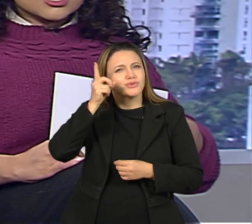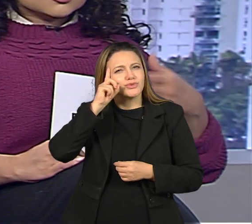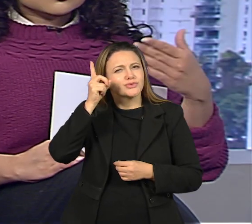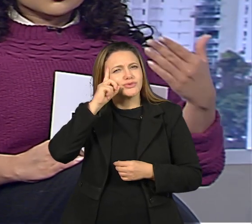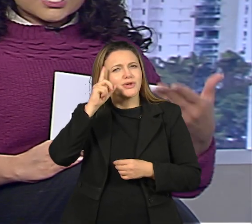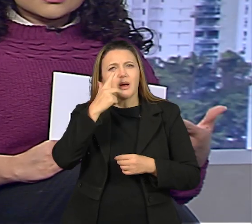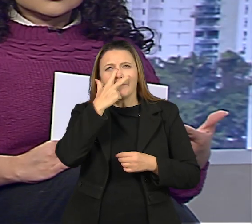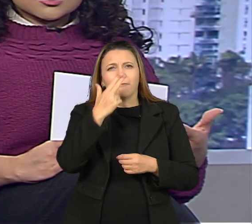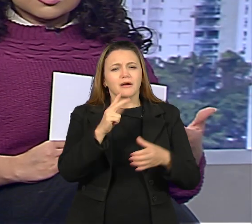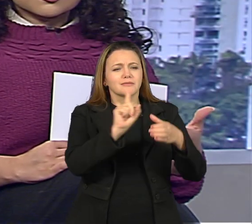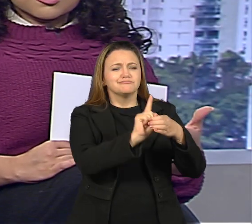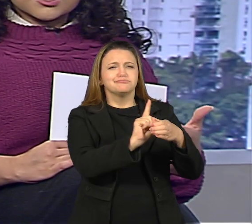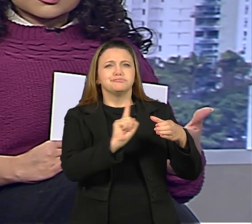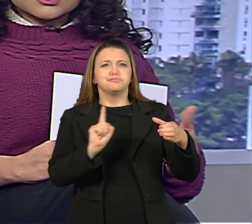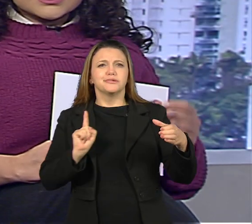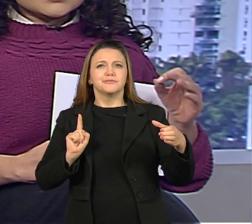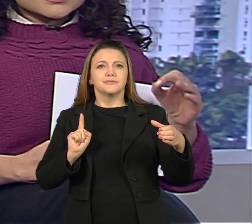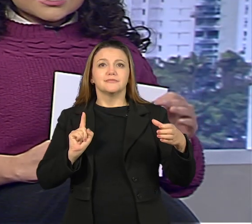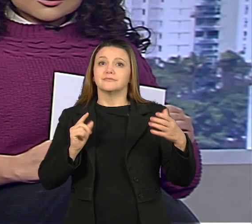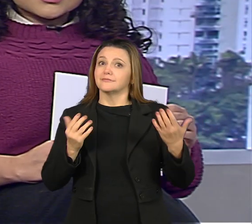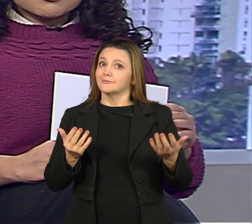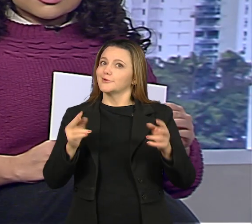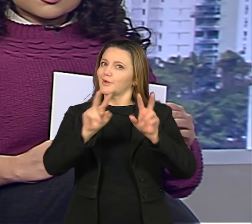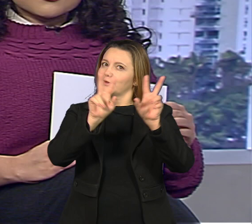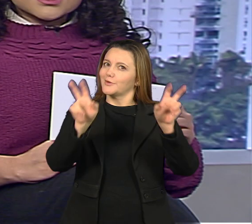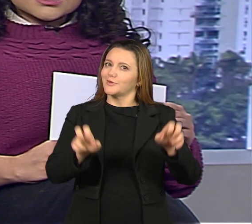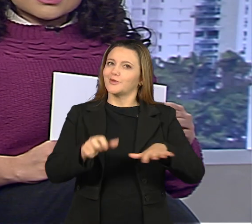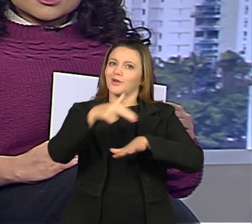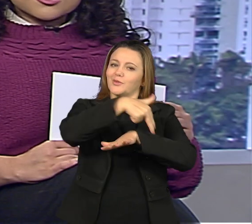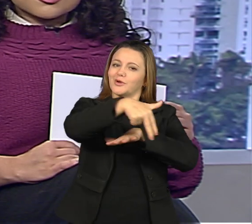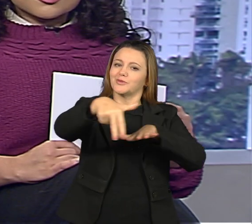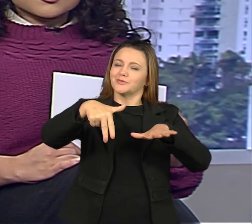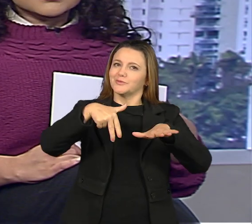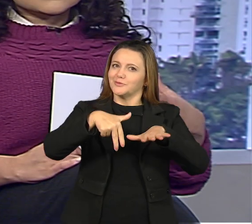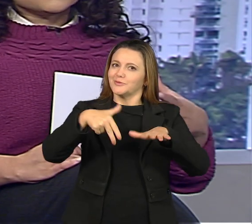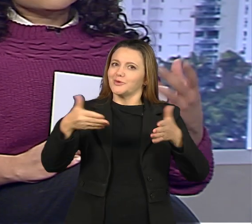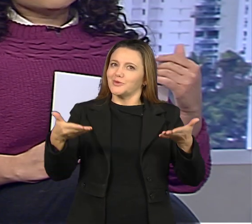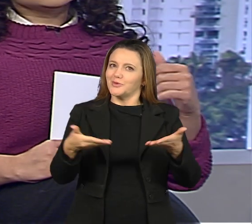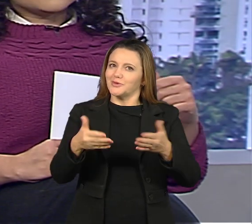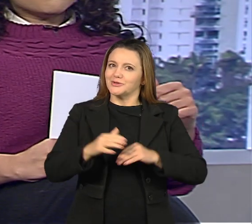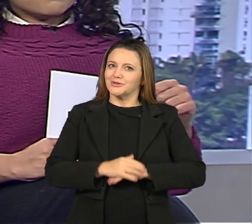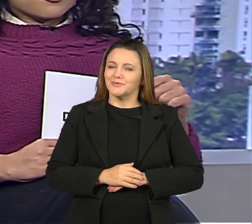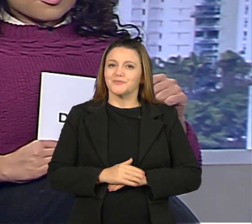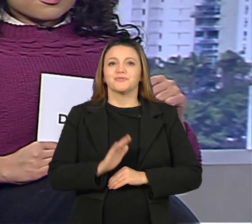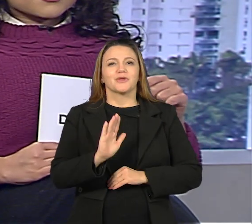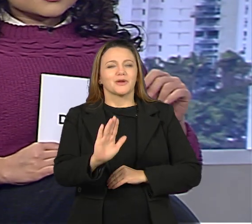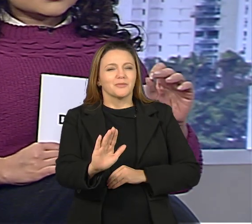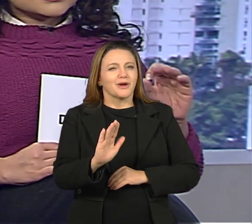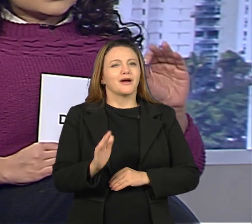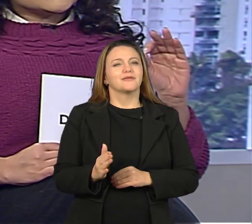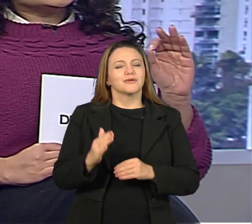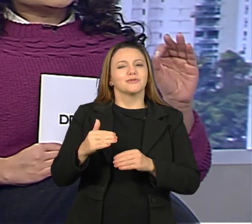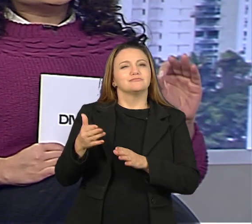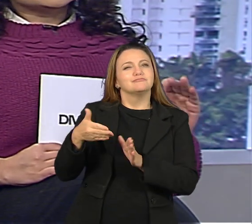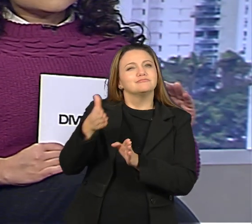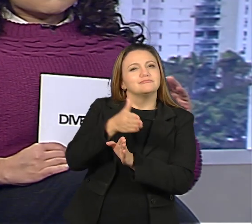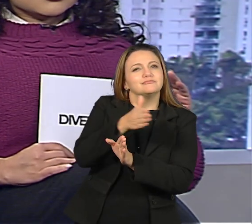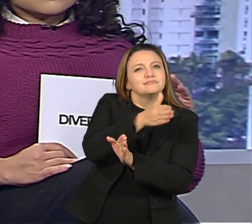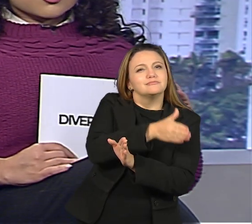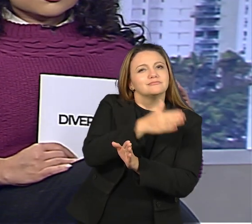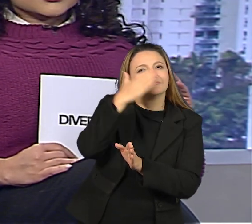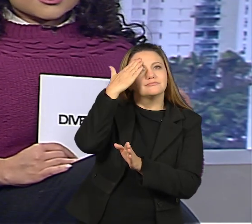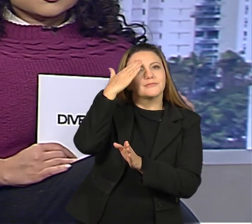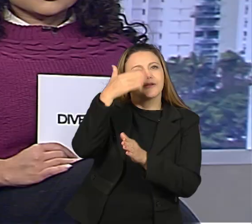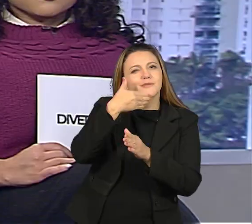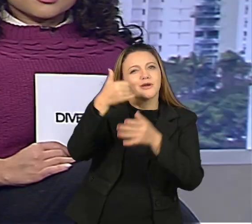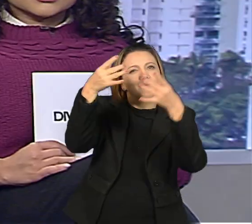gente, excluídas em muitos momentos. E esse é o tema do Diversidade de hoje, mas a gente vai voltar um pouco para vocês entenderem